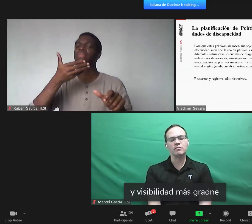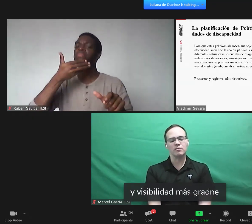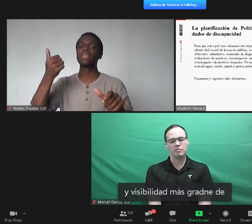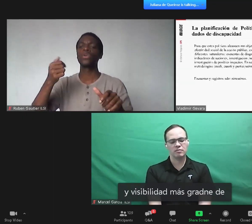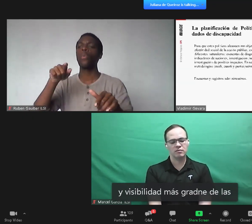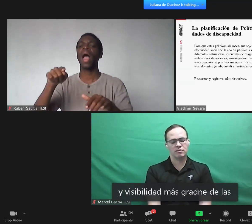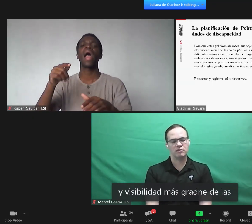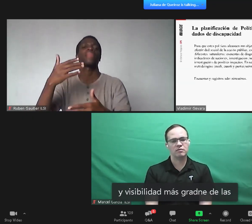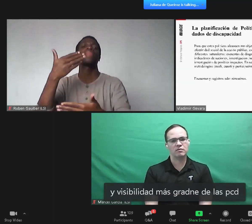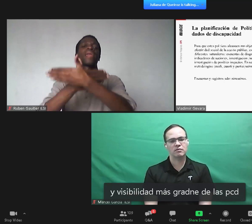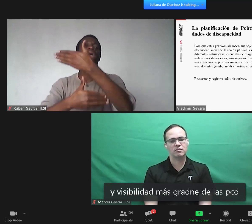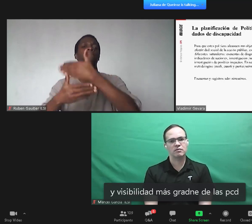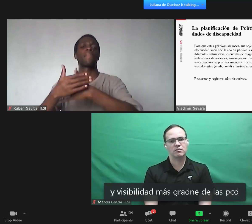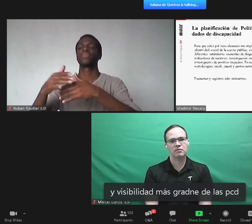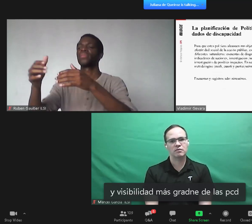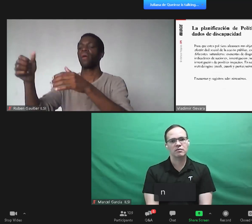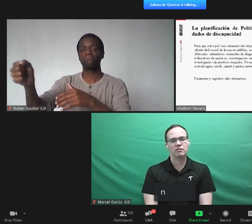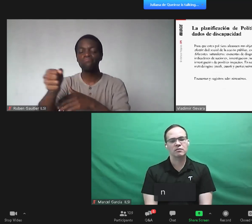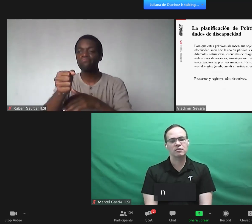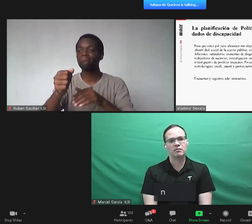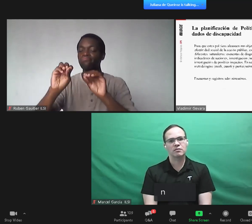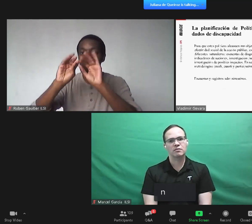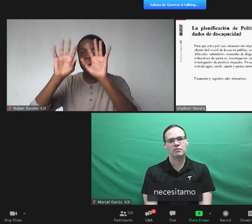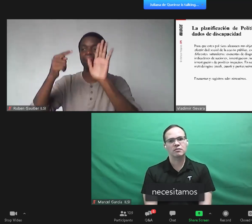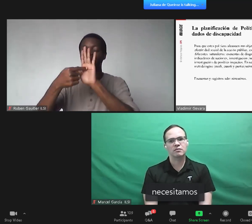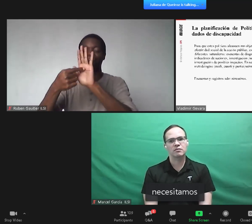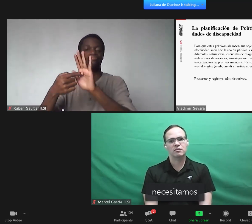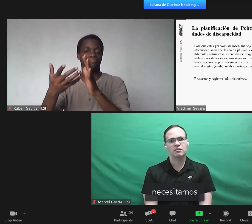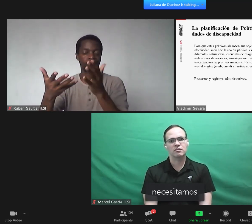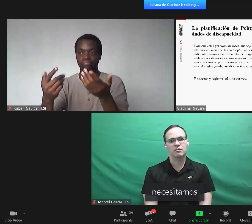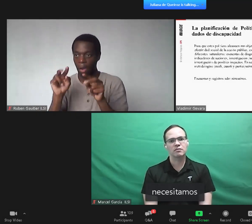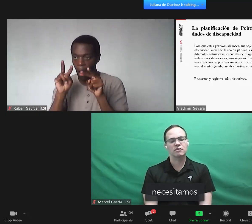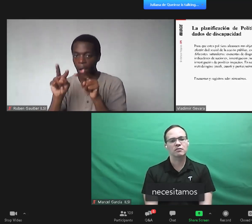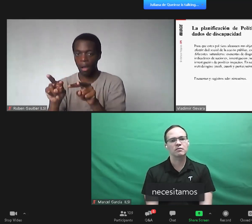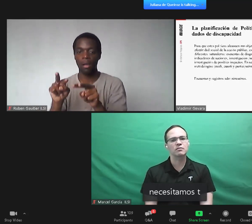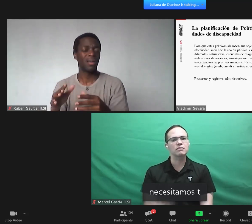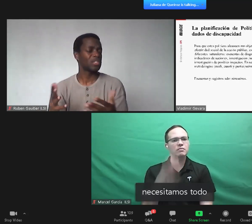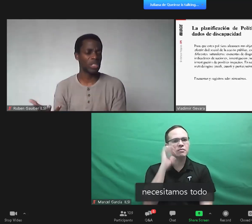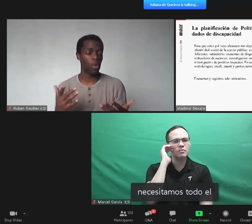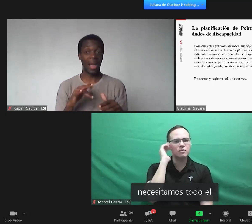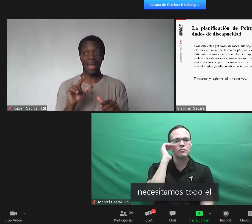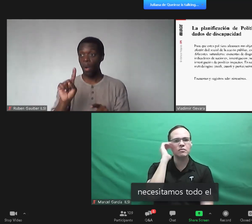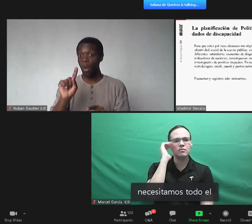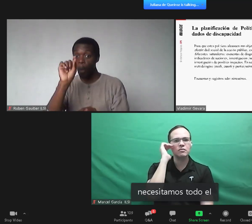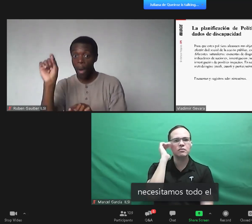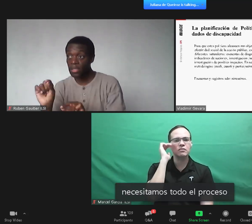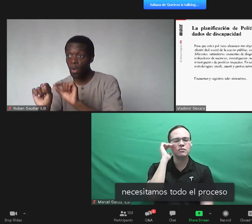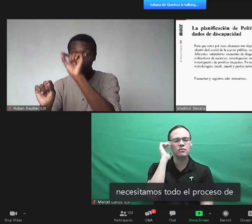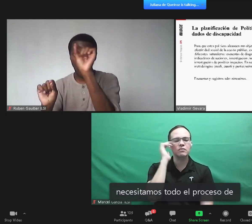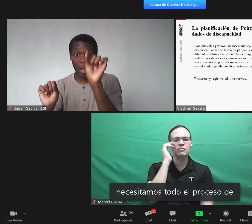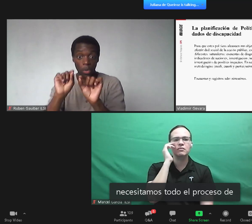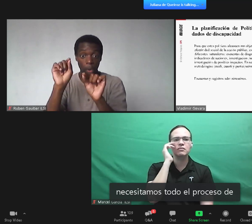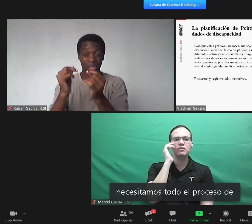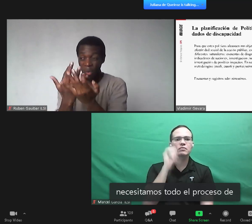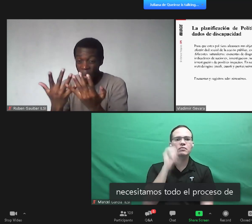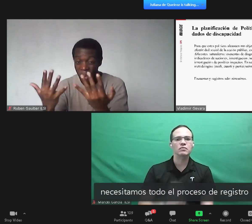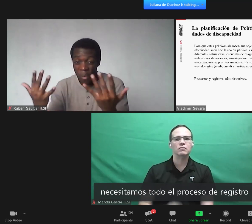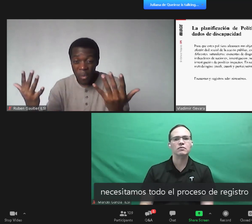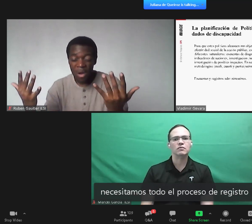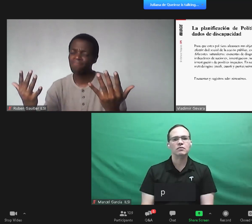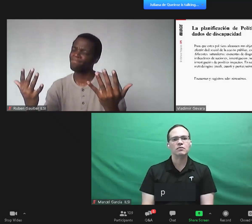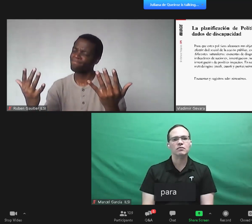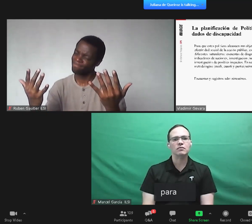discapacidad. Así que necesitamos del censo, necesitamos de todo el proceso de registros administrativos para acompañar